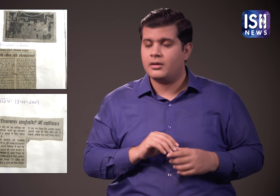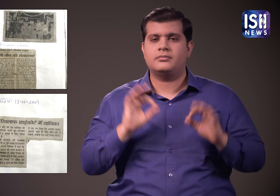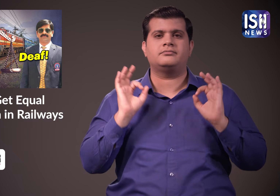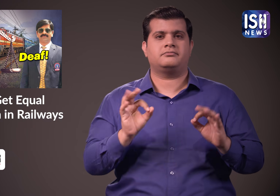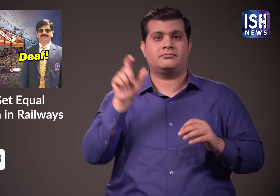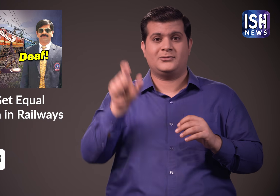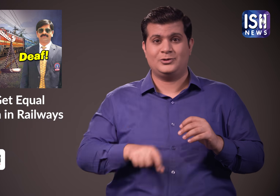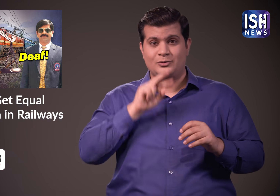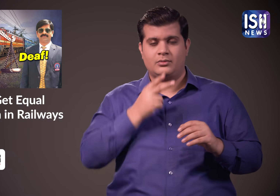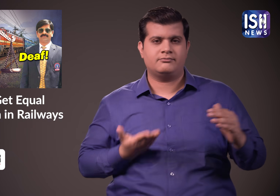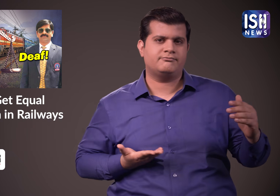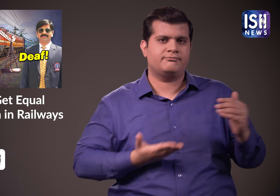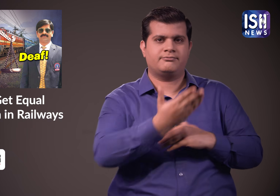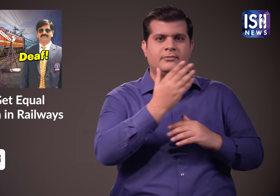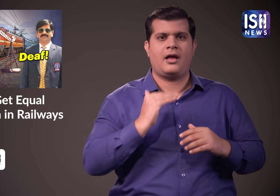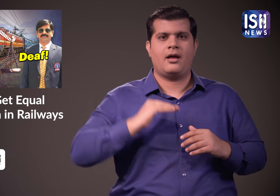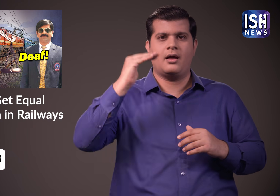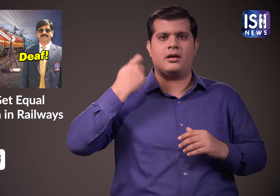वर्मा ने हाई कोट में अरजी दाखिल किये